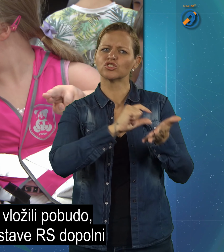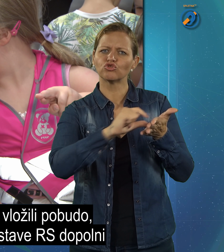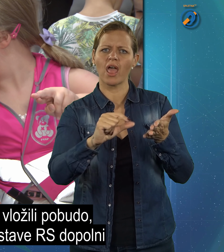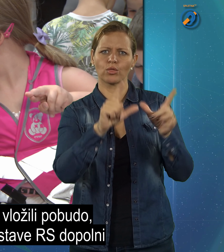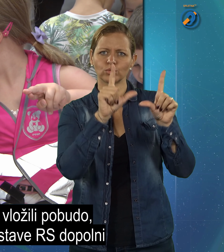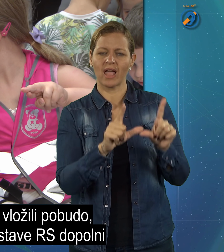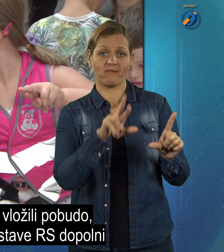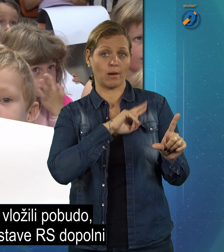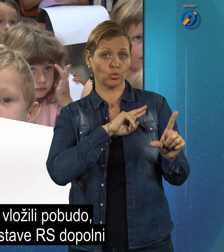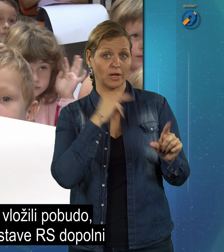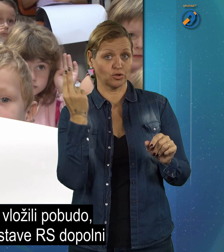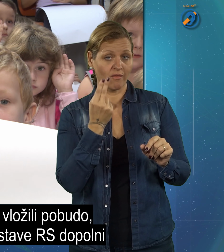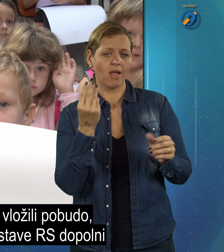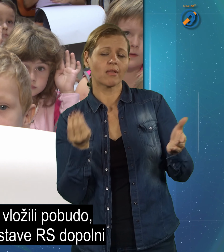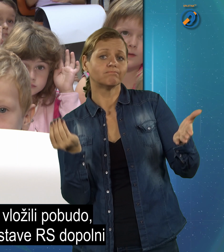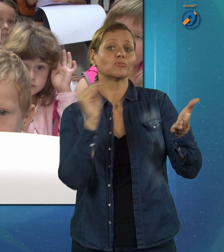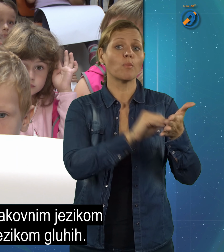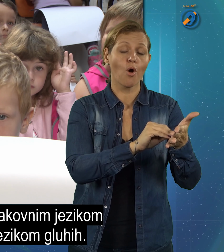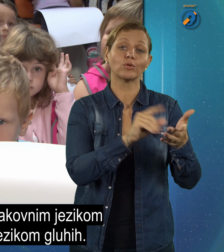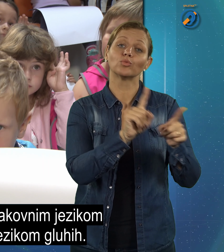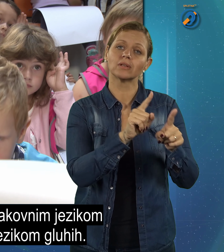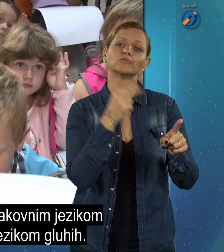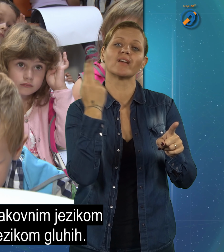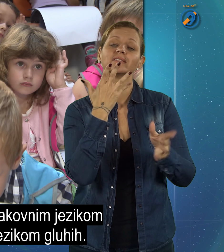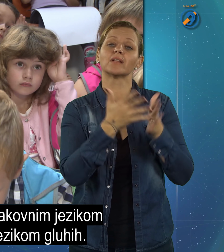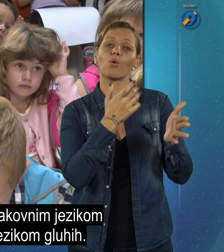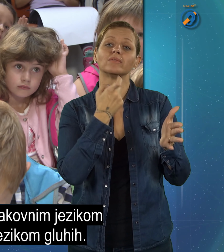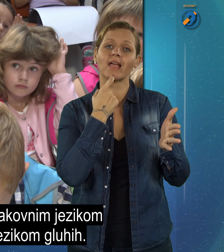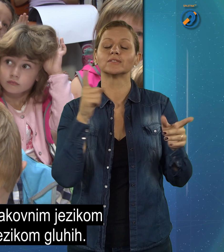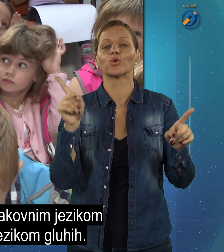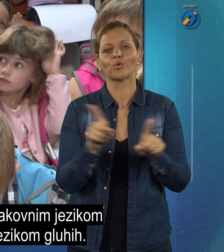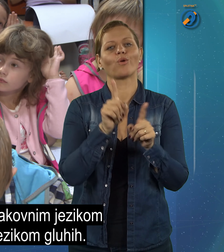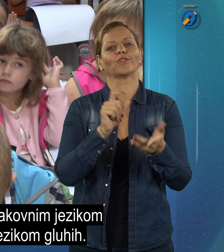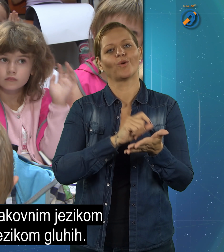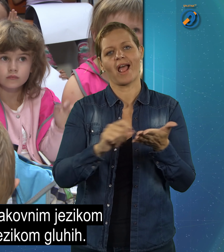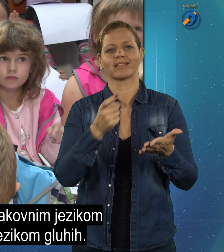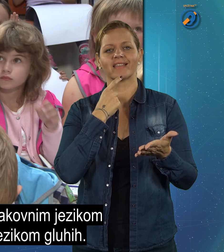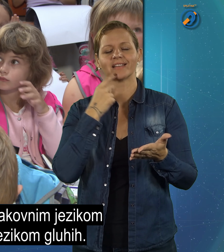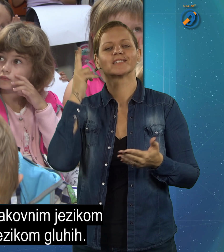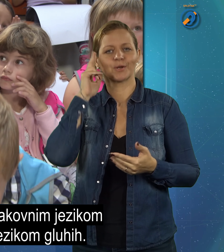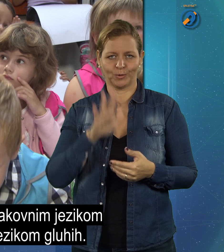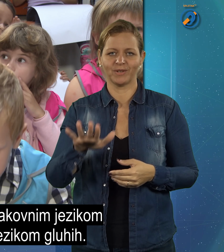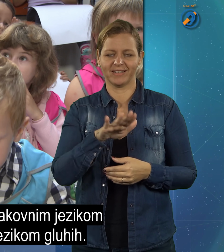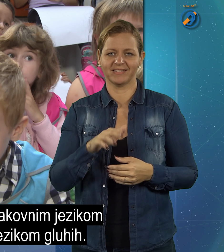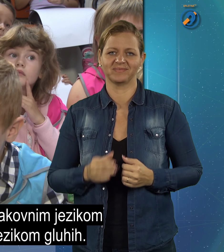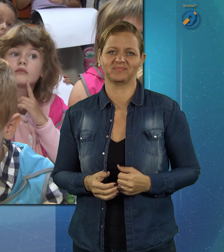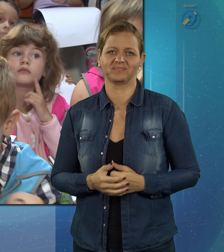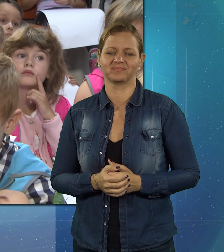da se 11. člen Ustave Republike Slovenije dopolni slovenskim znakovnim jezikom kot